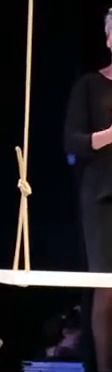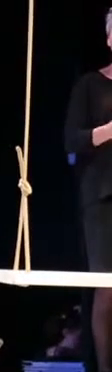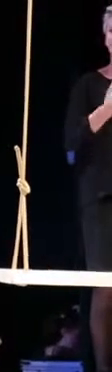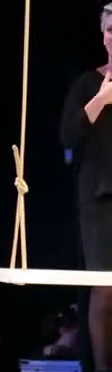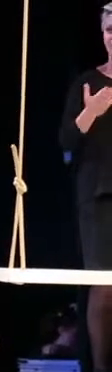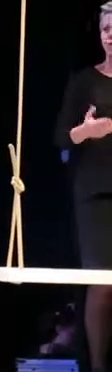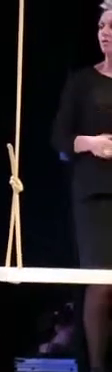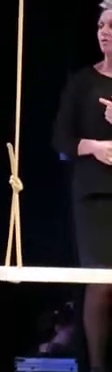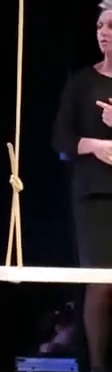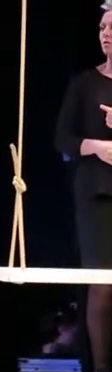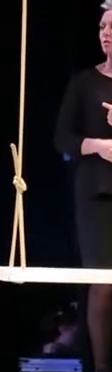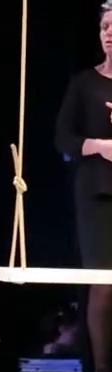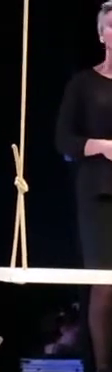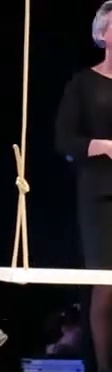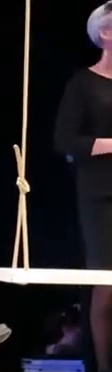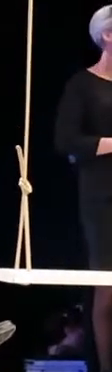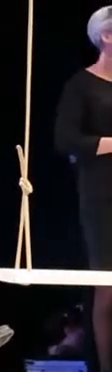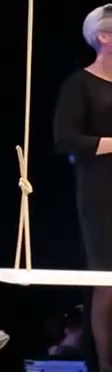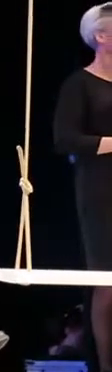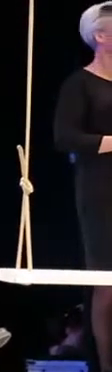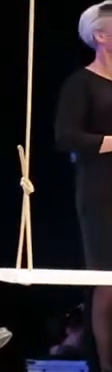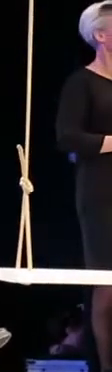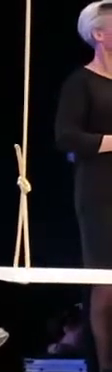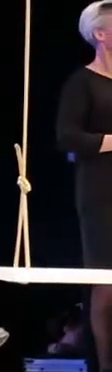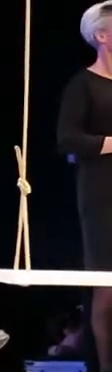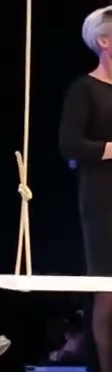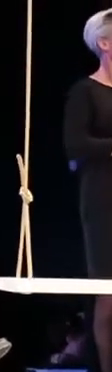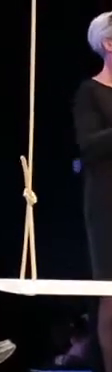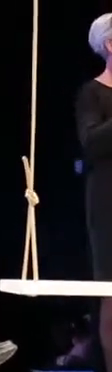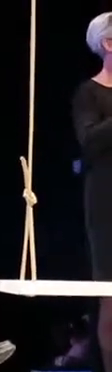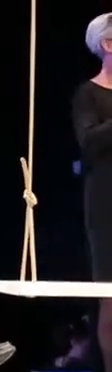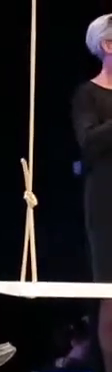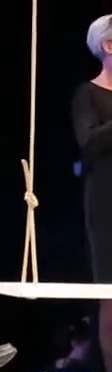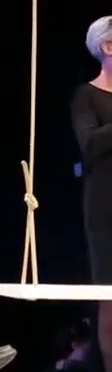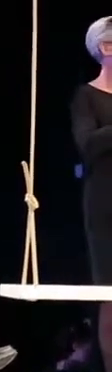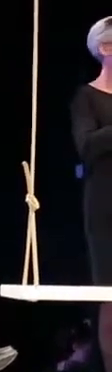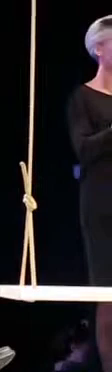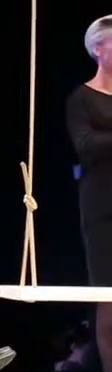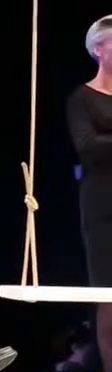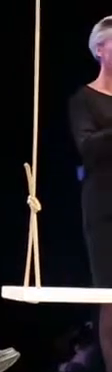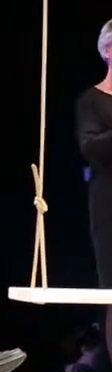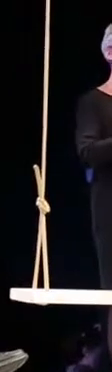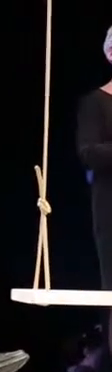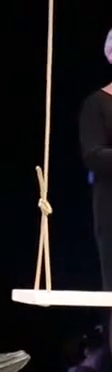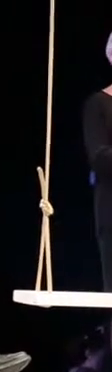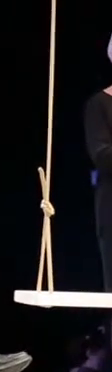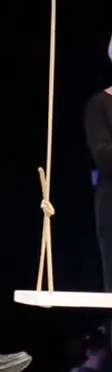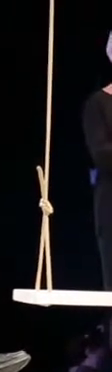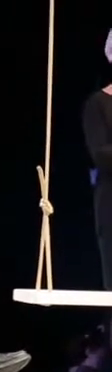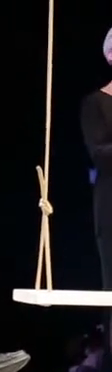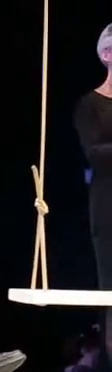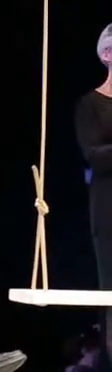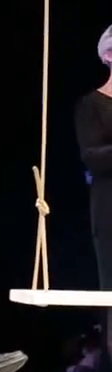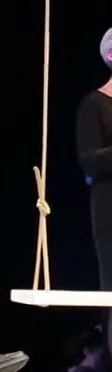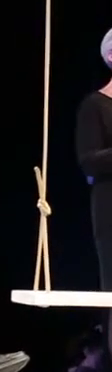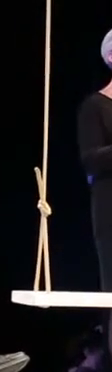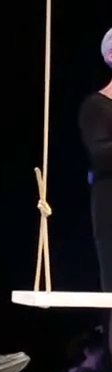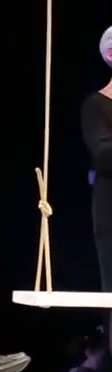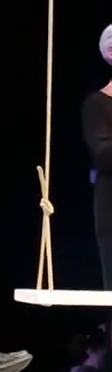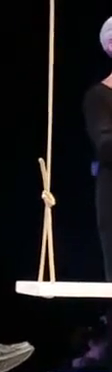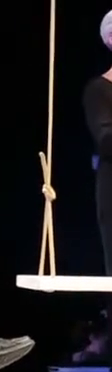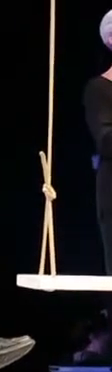med, och där tycker jag att Naturskyddsföreningen har varit fantastisk att liksom börja med att